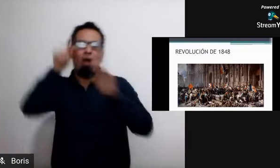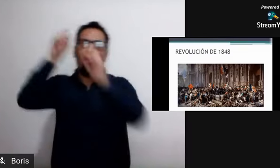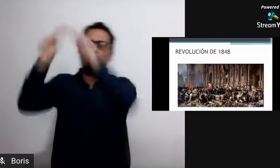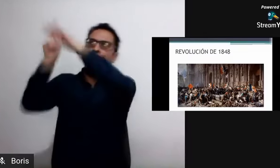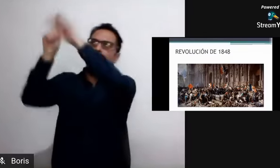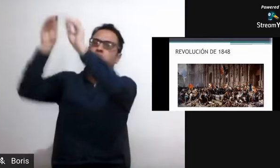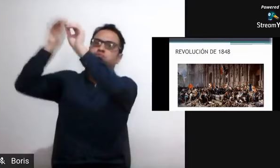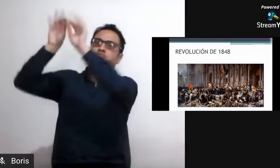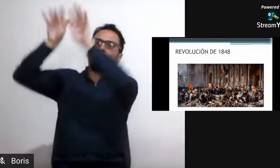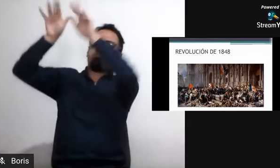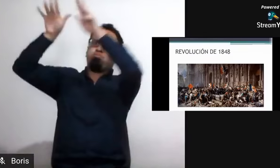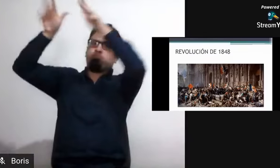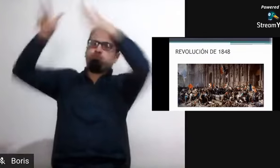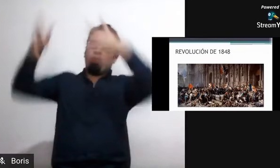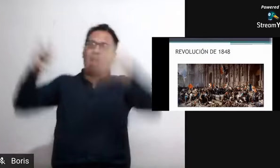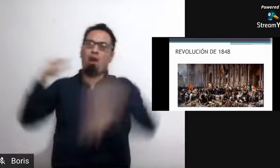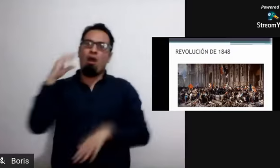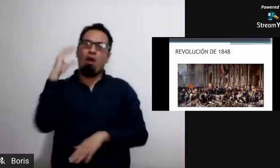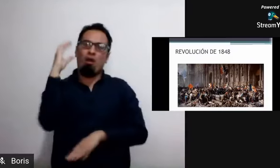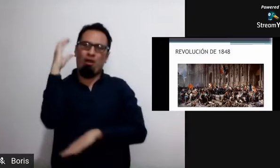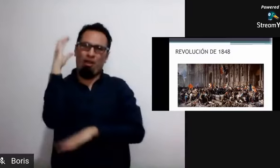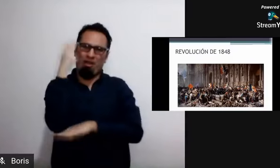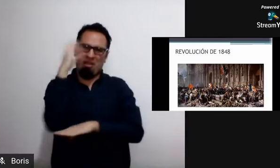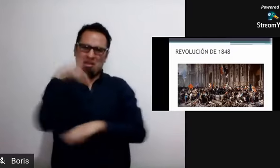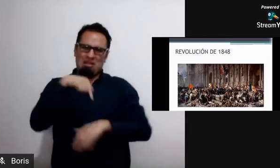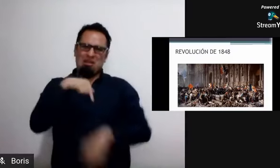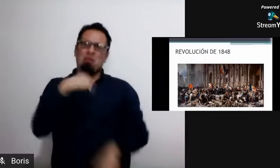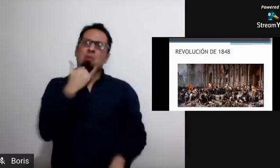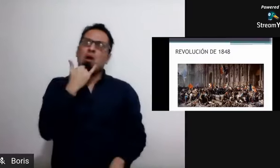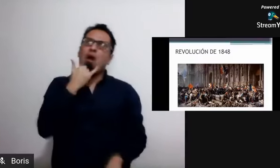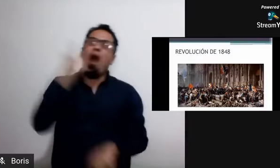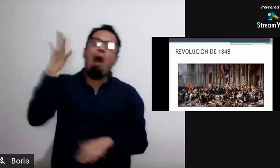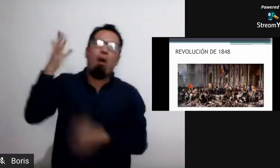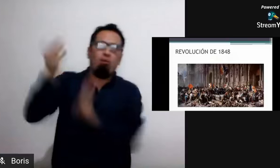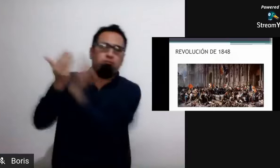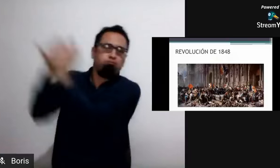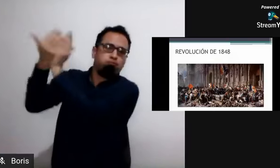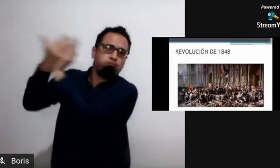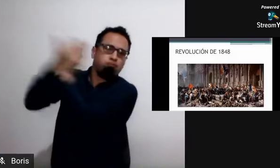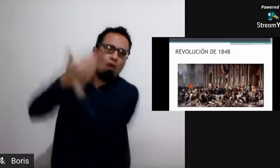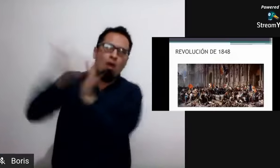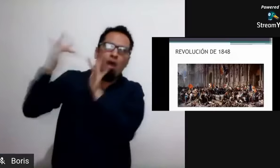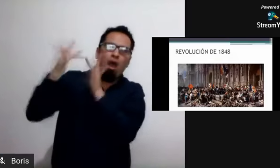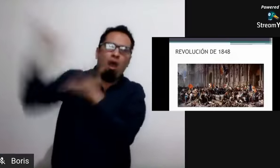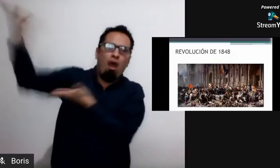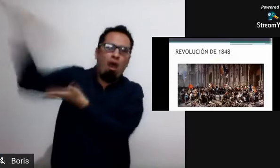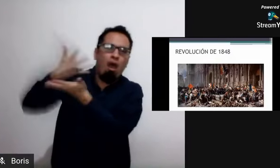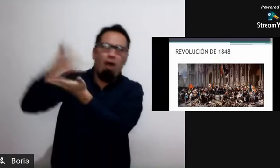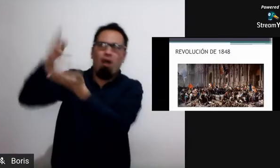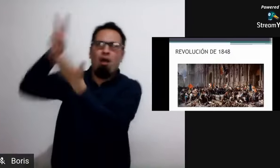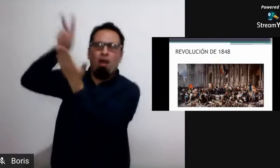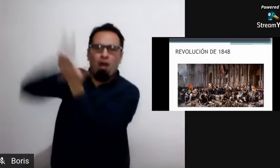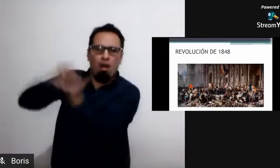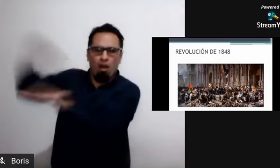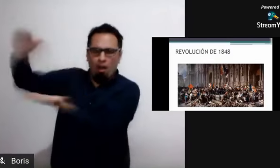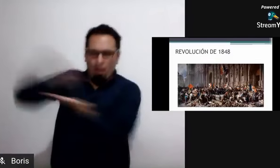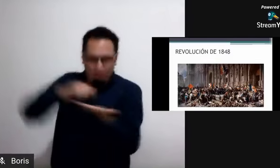y estas posturas liberales que permean todo el mundo político y aterrizan también aquí en Colombia, claro que